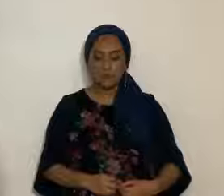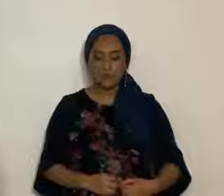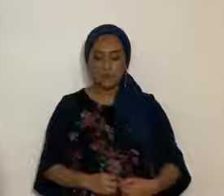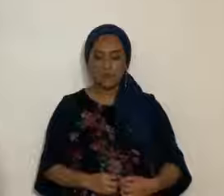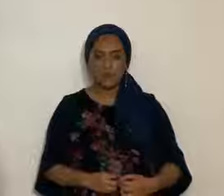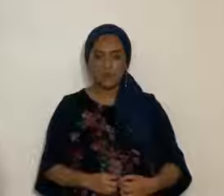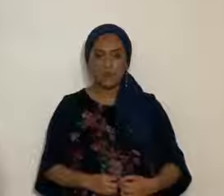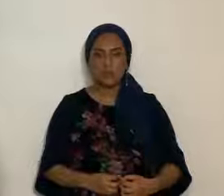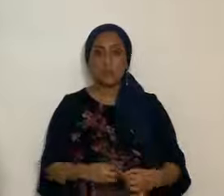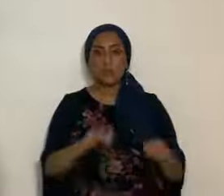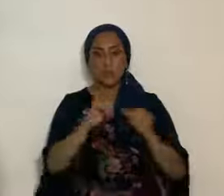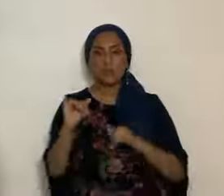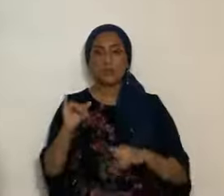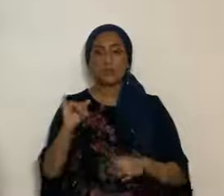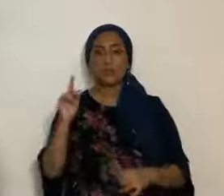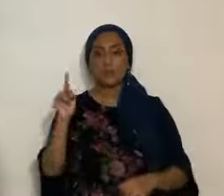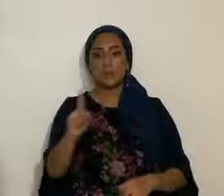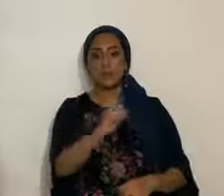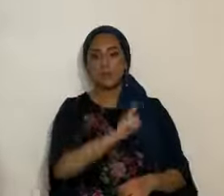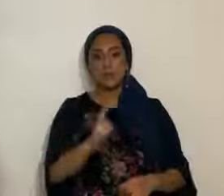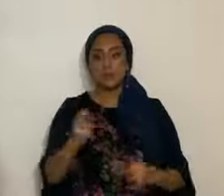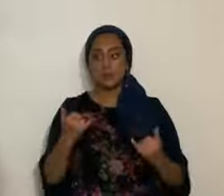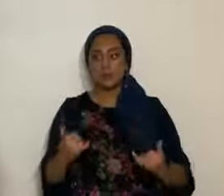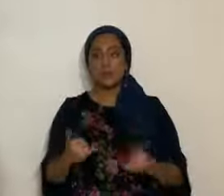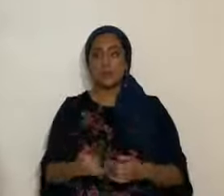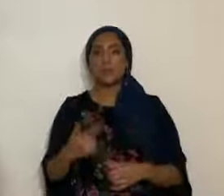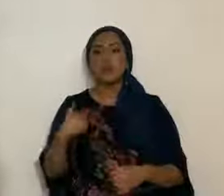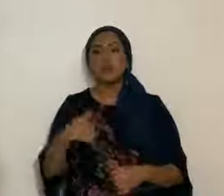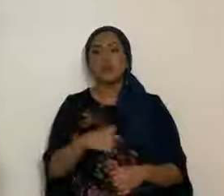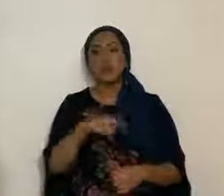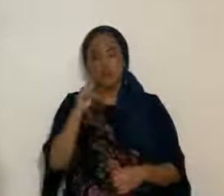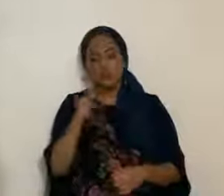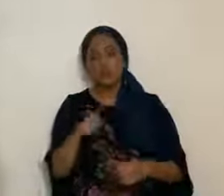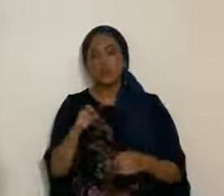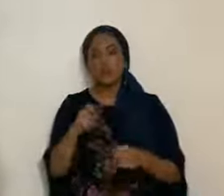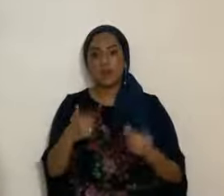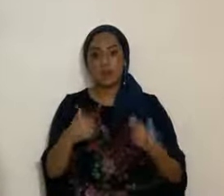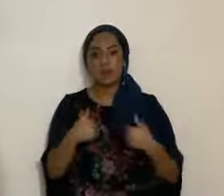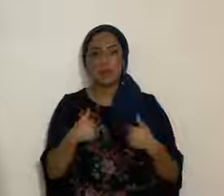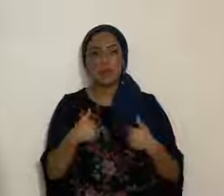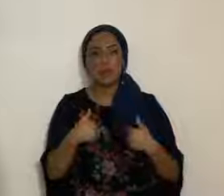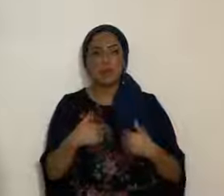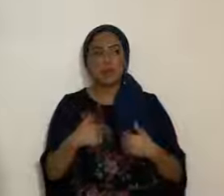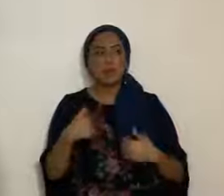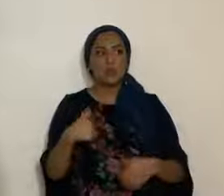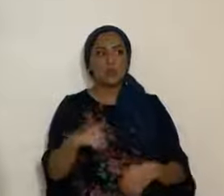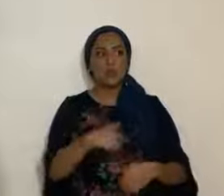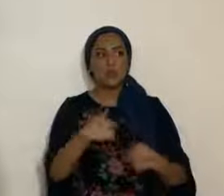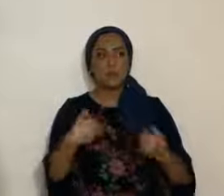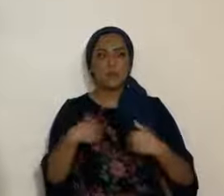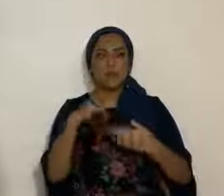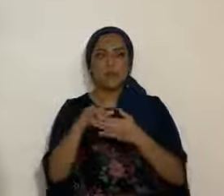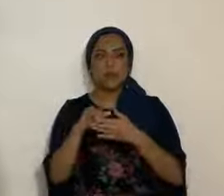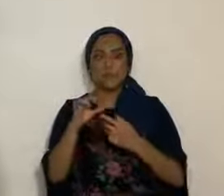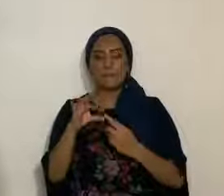Así que cada uno de nosotros ahora debemos de fungir, tenemos ese privilegio, ese honor que el Eterno